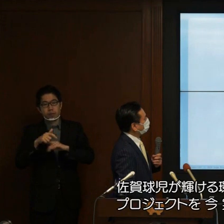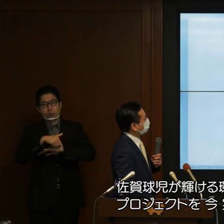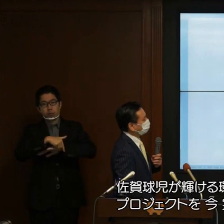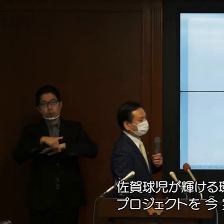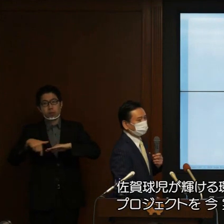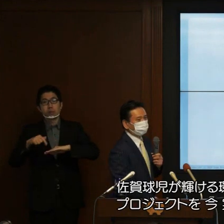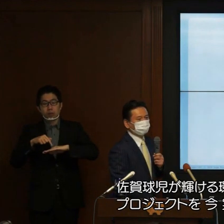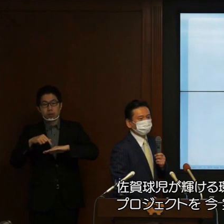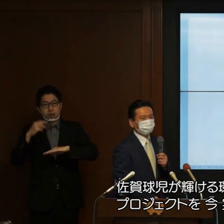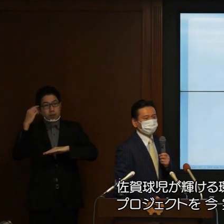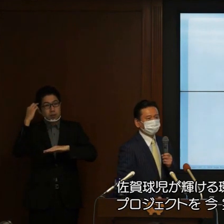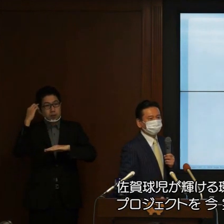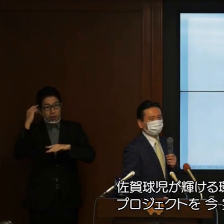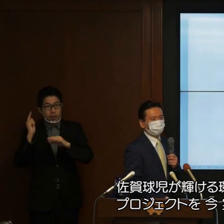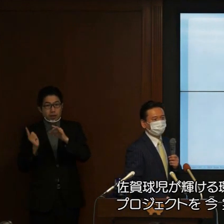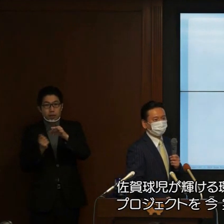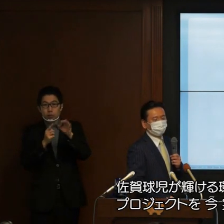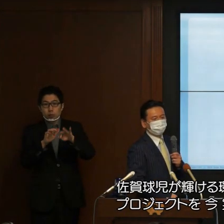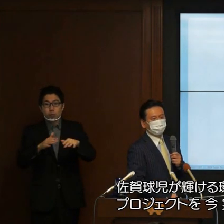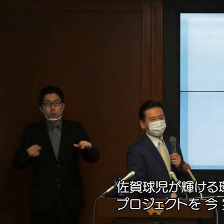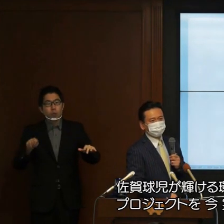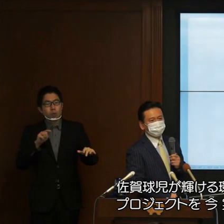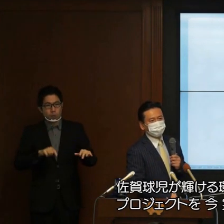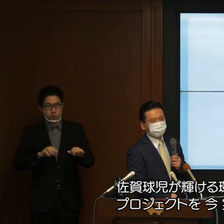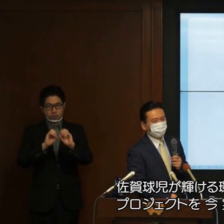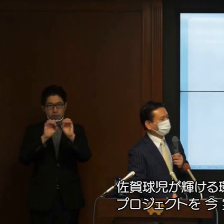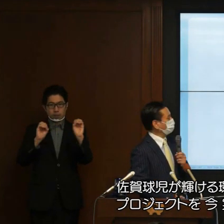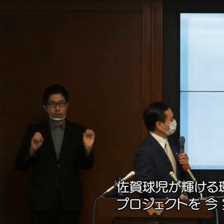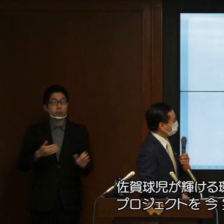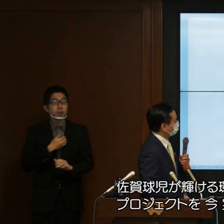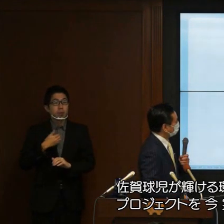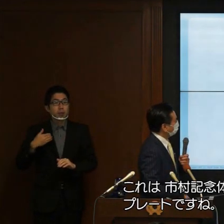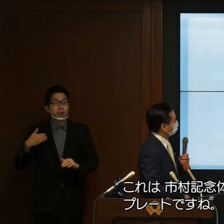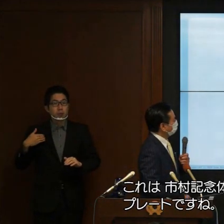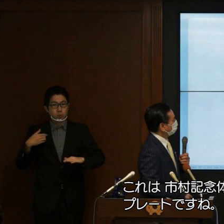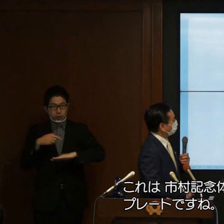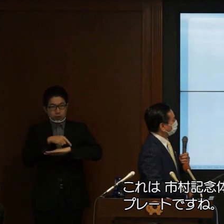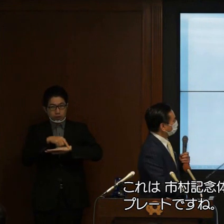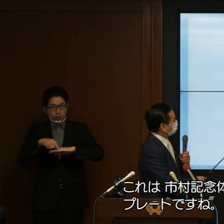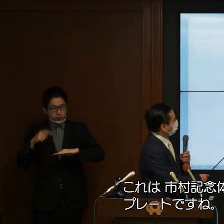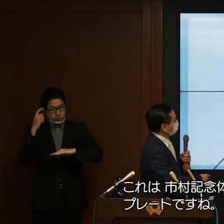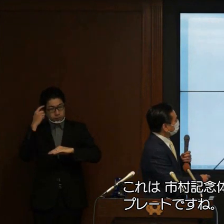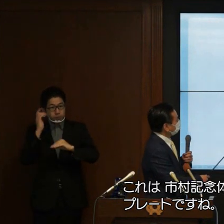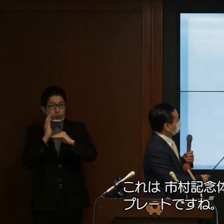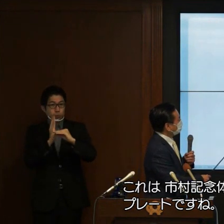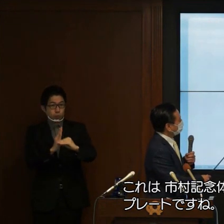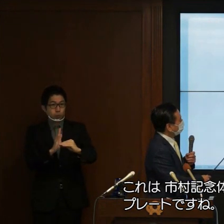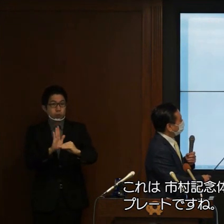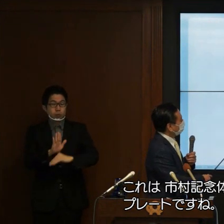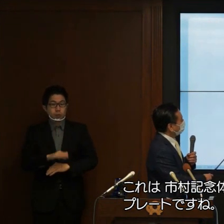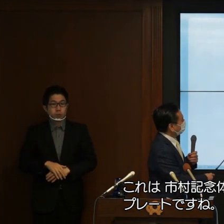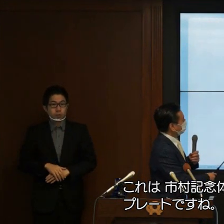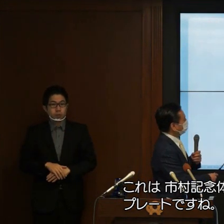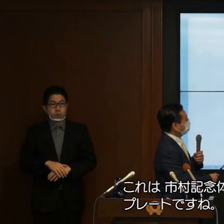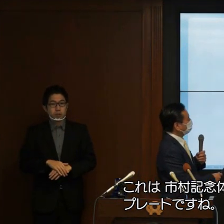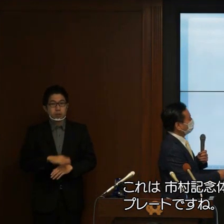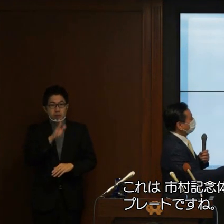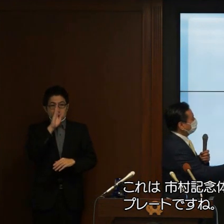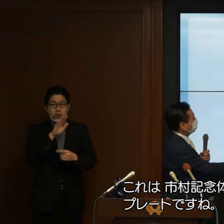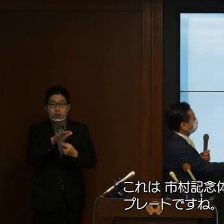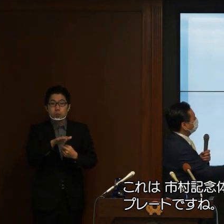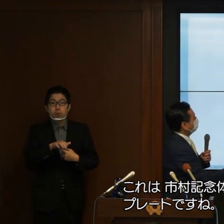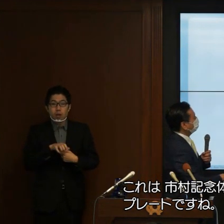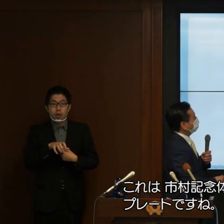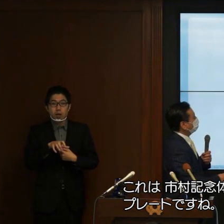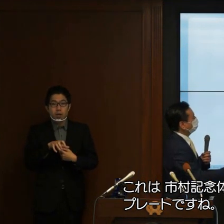佐賀球児が輝く環境を作るプロジェクトを今実施しております。これ市村記念館の前にあるプレート